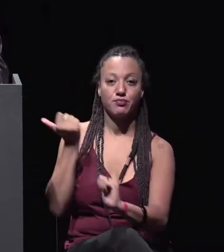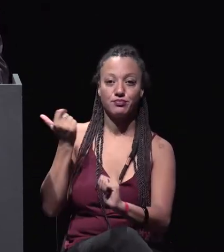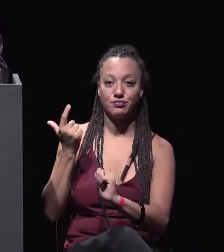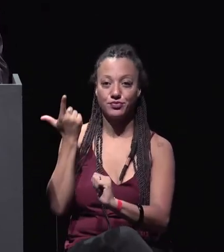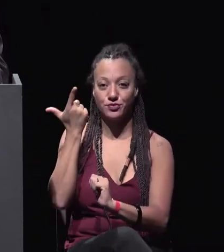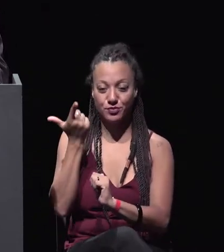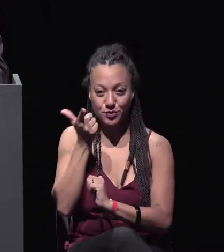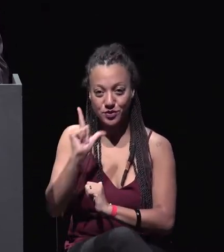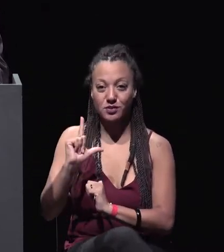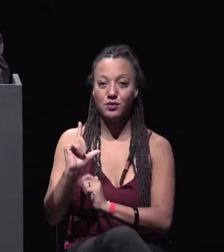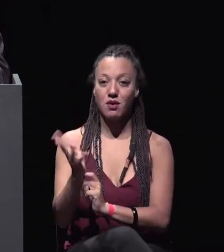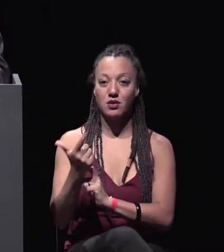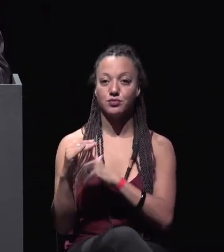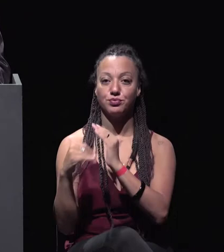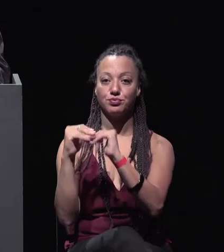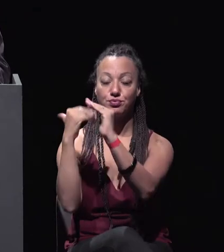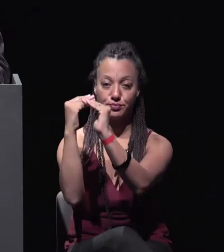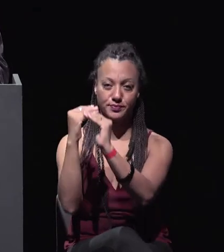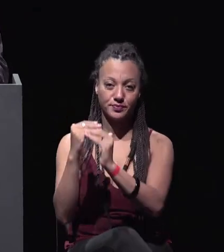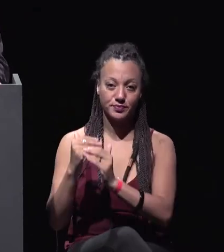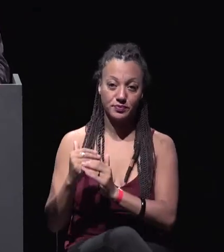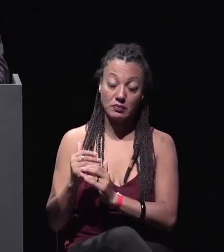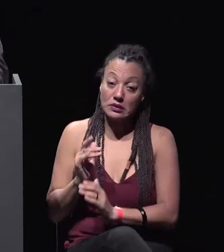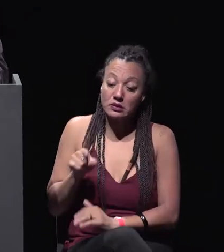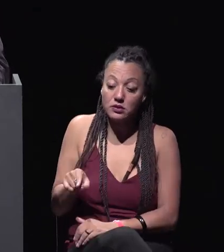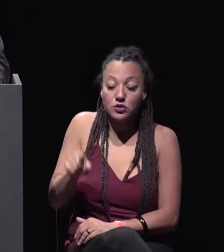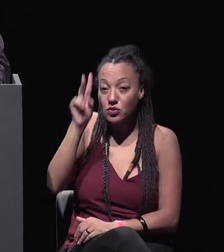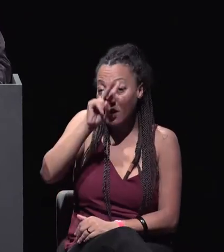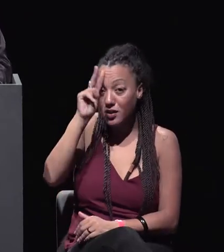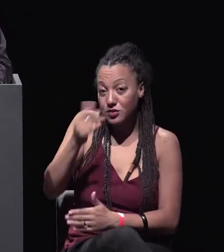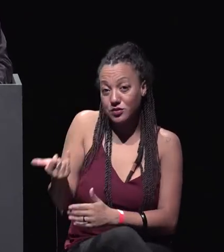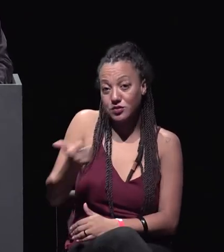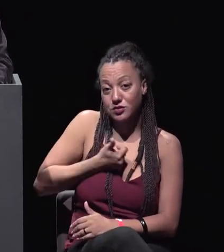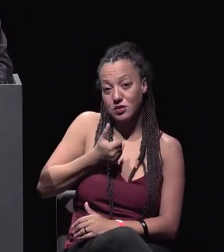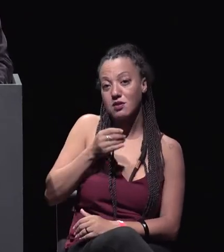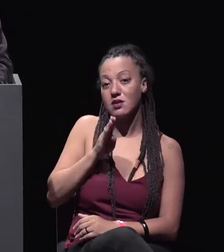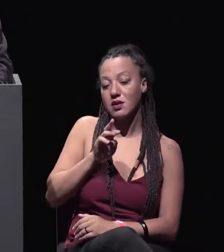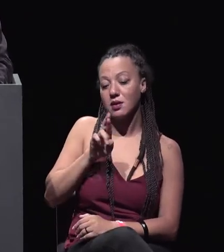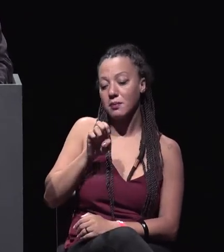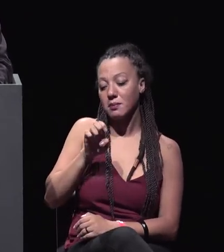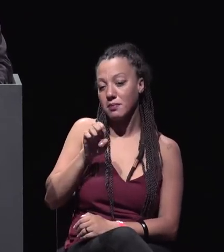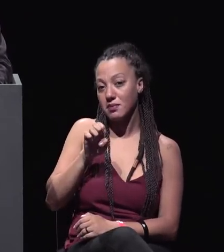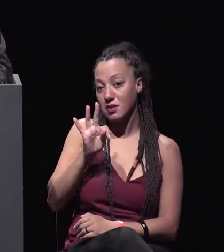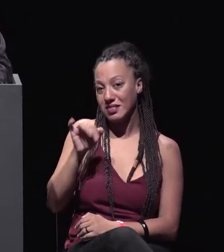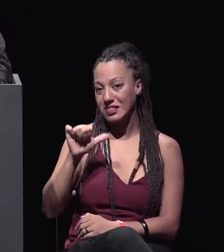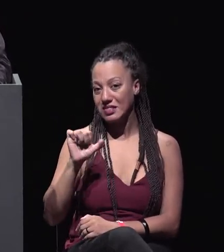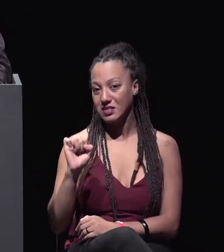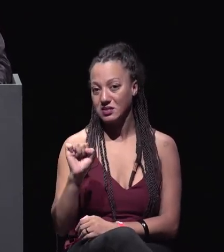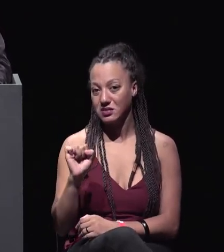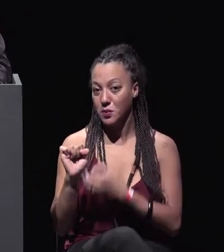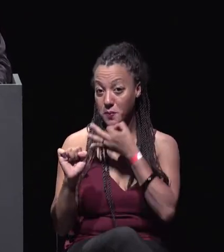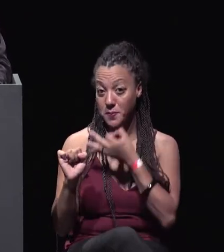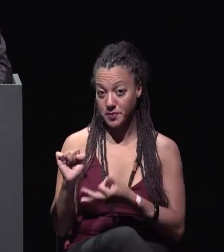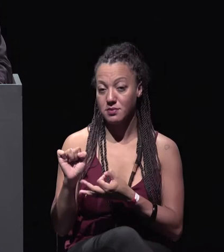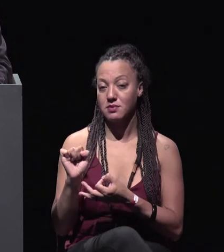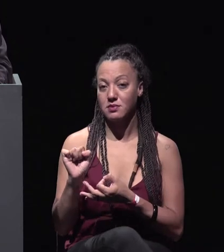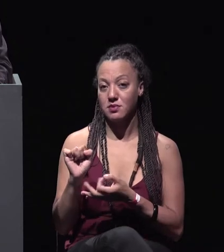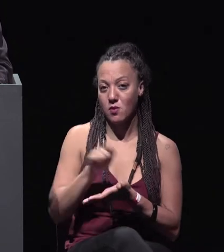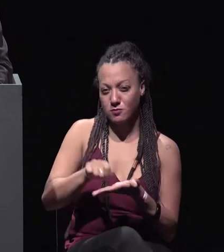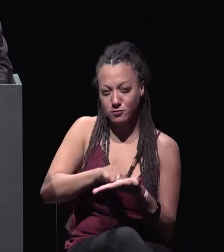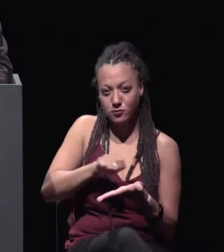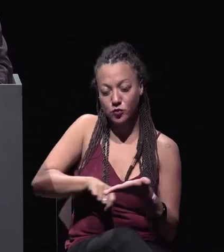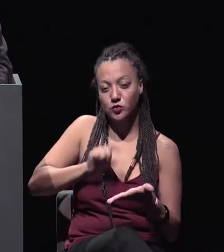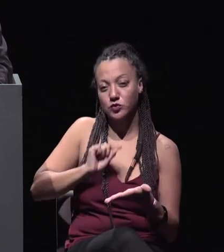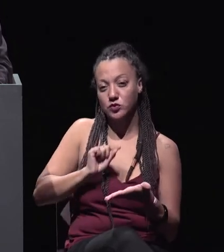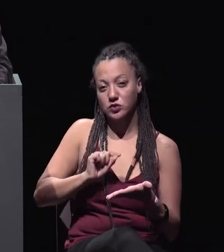formação enfim isso tudo seguindo a narrativa do bretas é muito interessante o bretas dias assim para nós